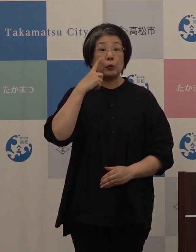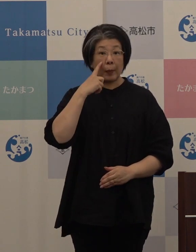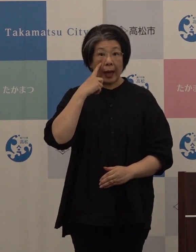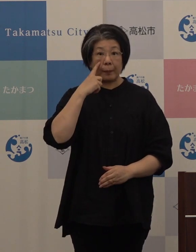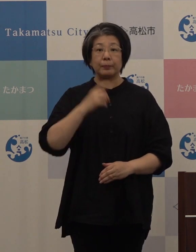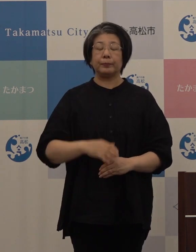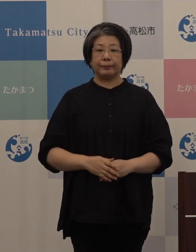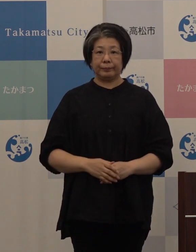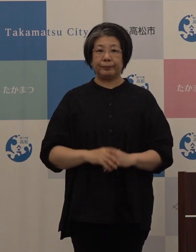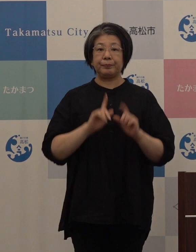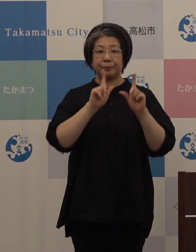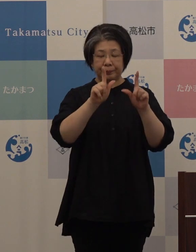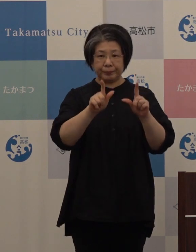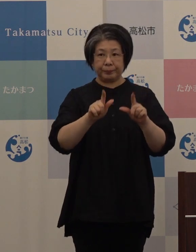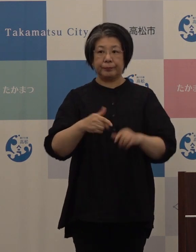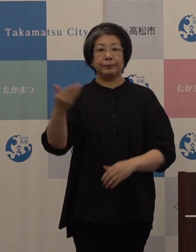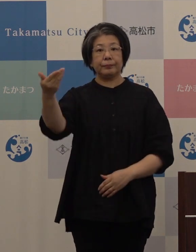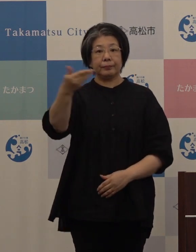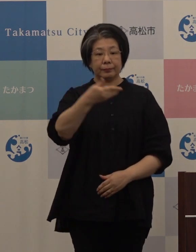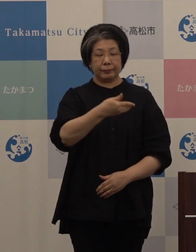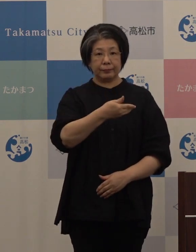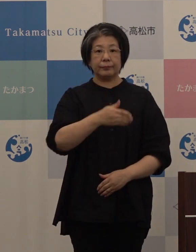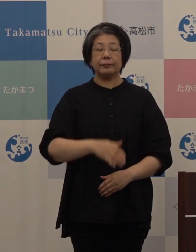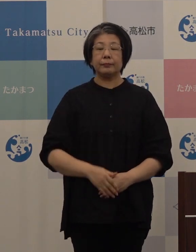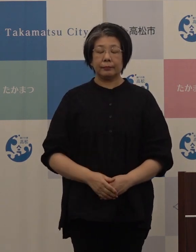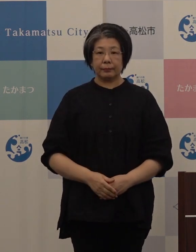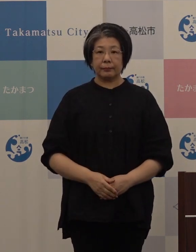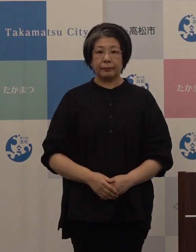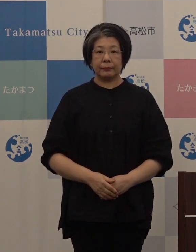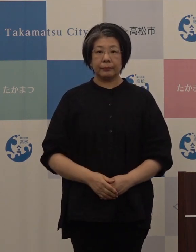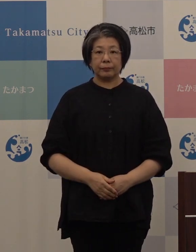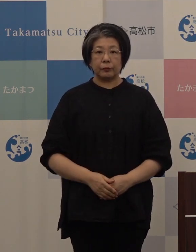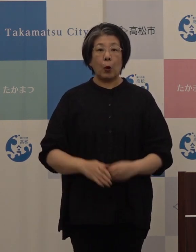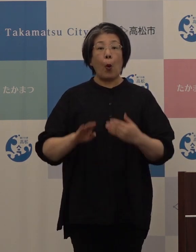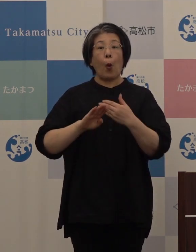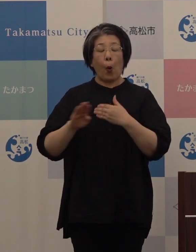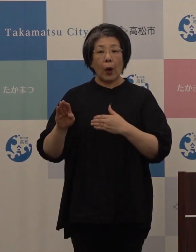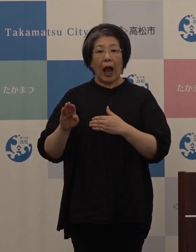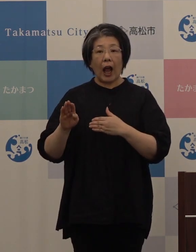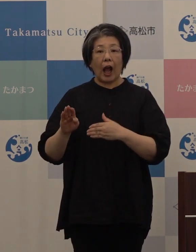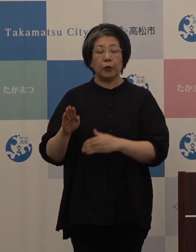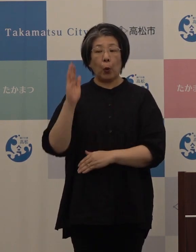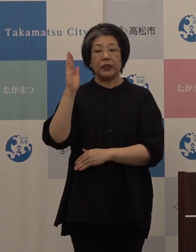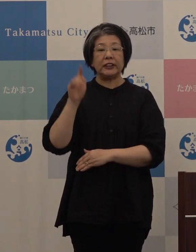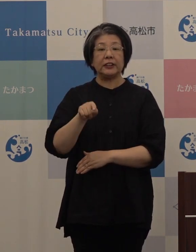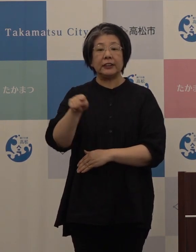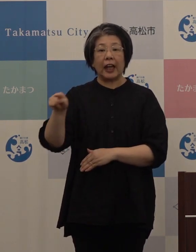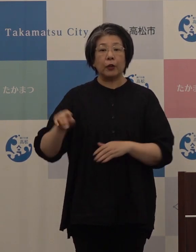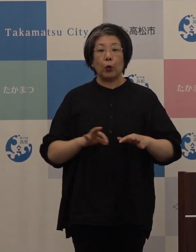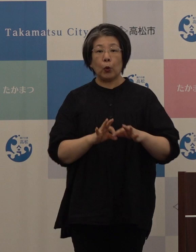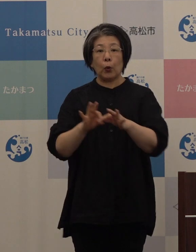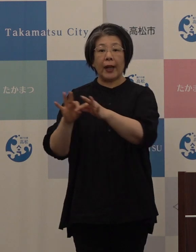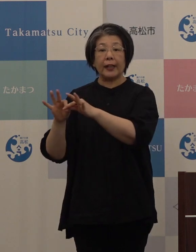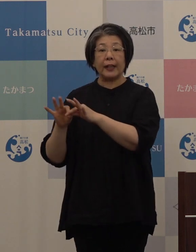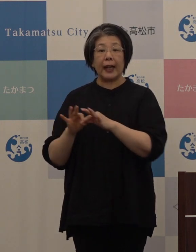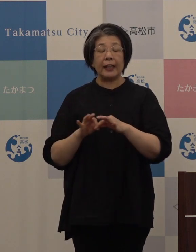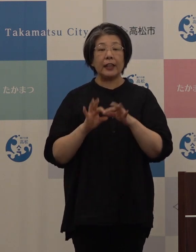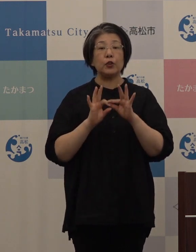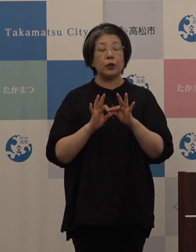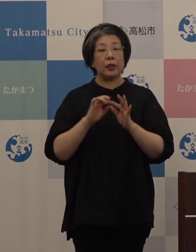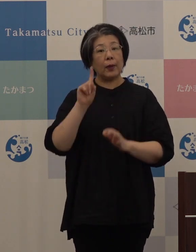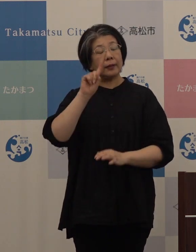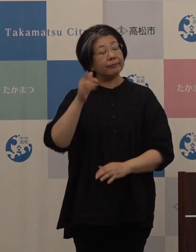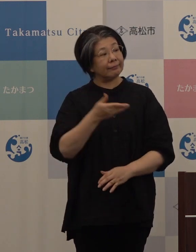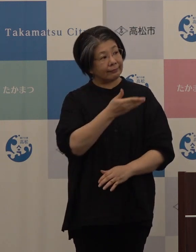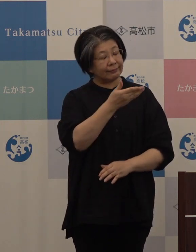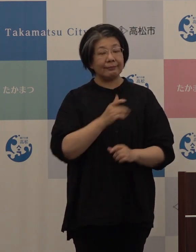それで先ほど申し上げましたが、そのいわゆる他自治体とのですね、連携ですね、そういったところどのようにお考えでしょうか。は い、